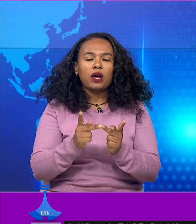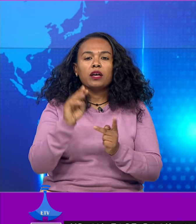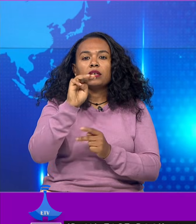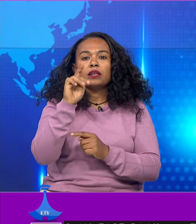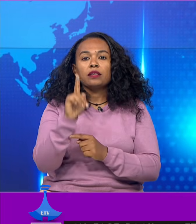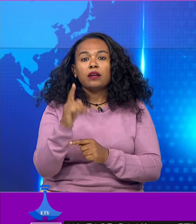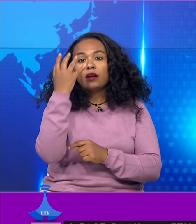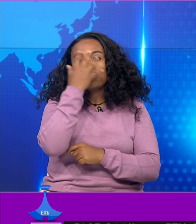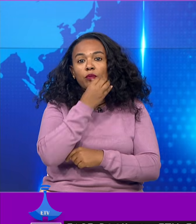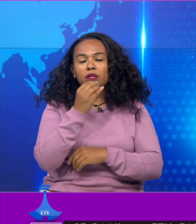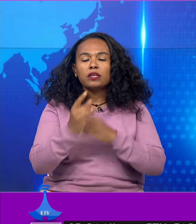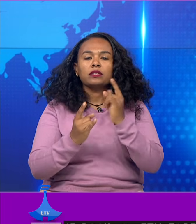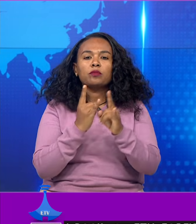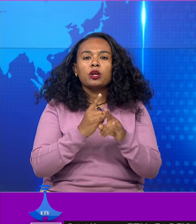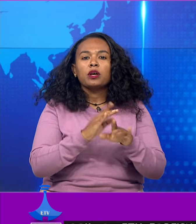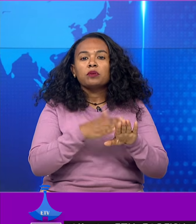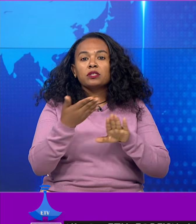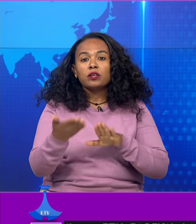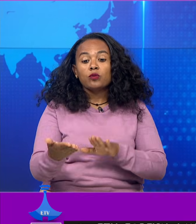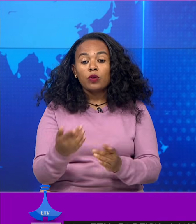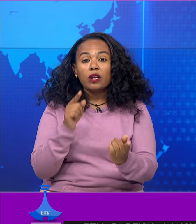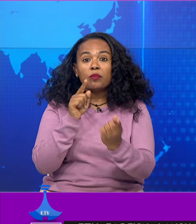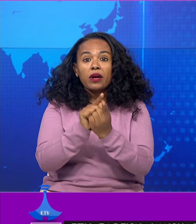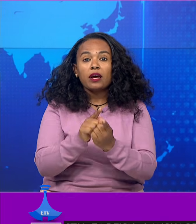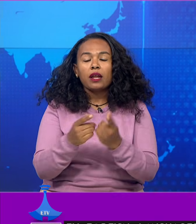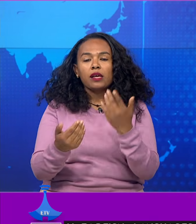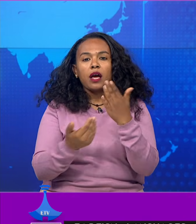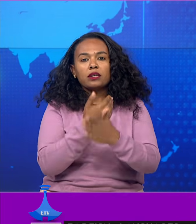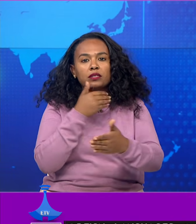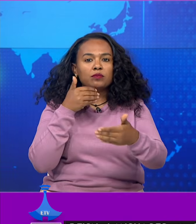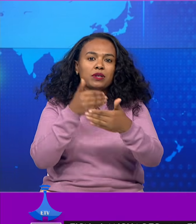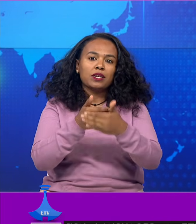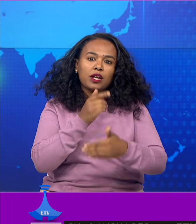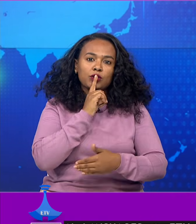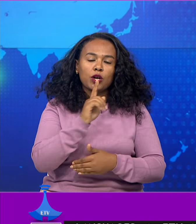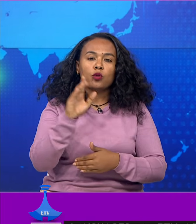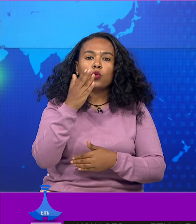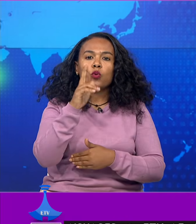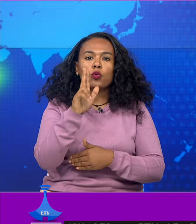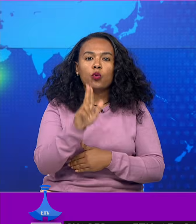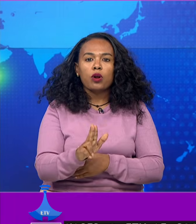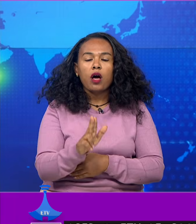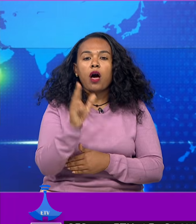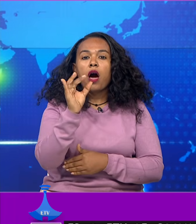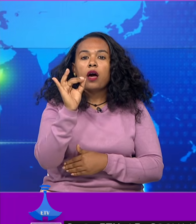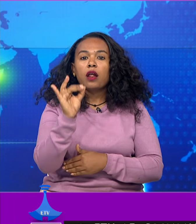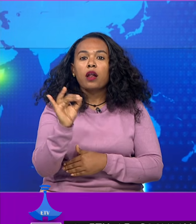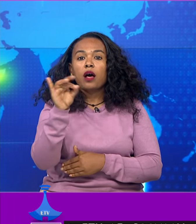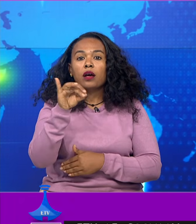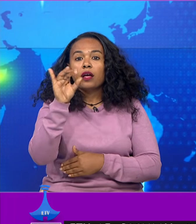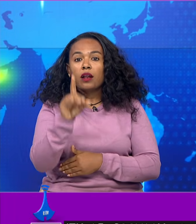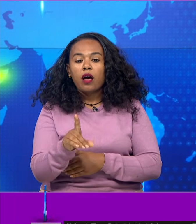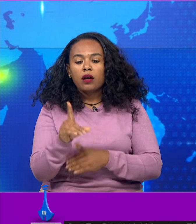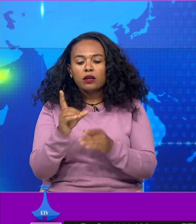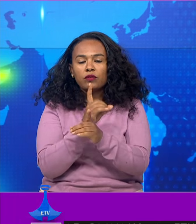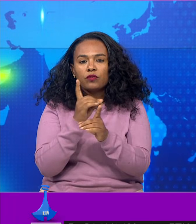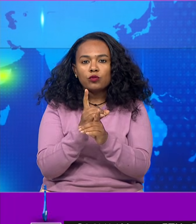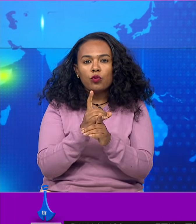ውበት ከዘመናዊ መስተንግዶ ጋር የሚያገናኝ አዲስ መዳረሻ ነው። ጎርጎራ ሀላላ ኬላ የተፈጥሮ ግርማ